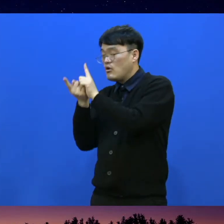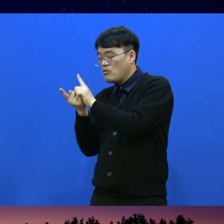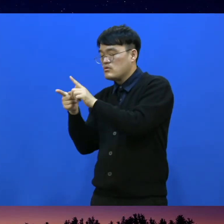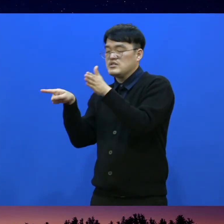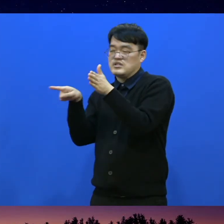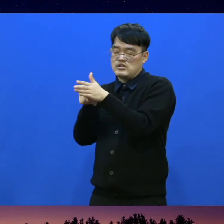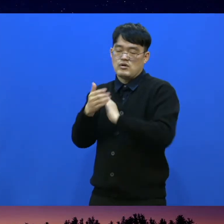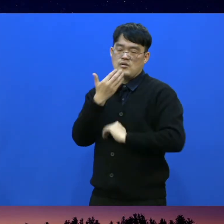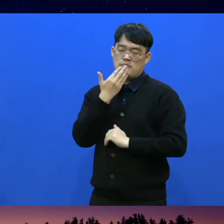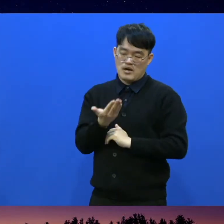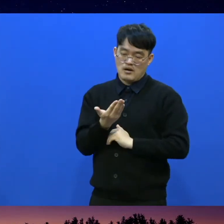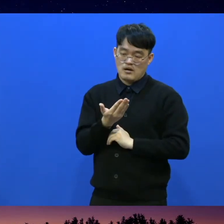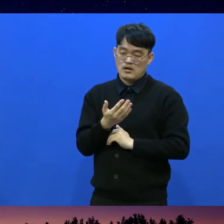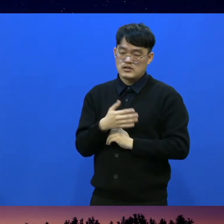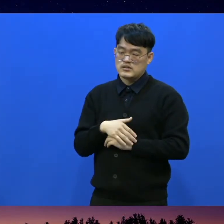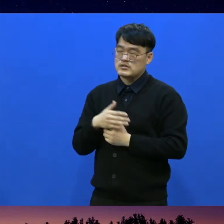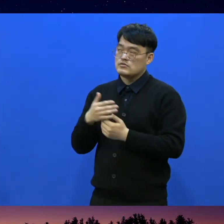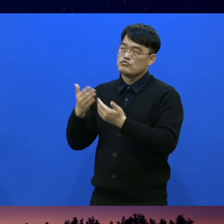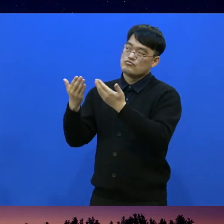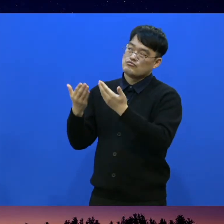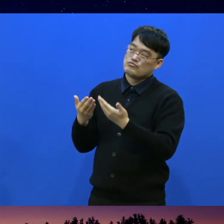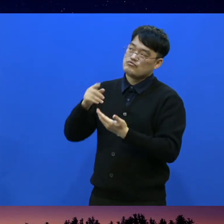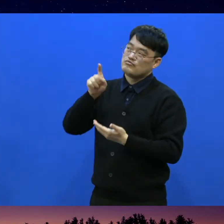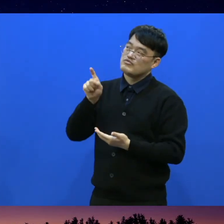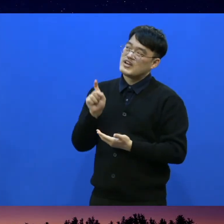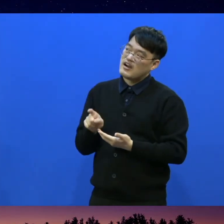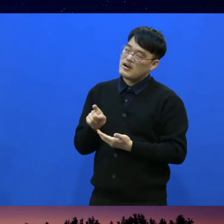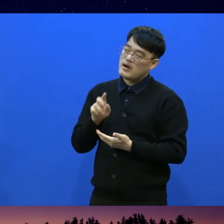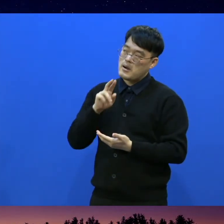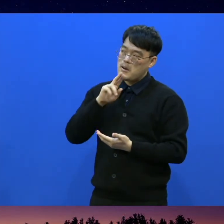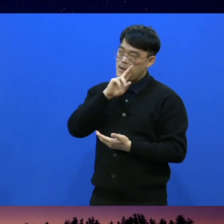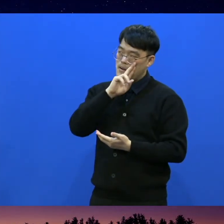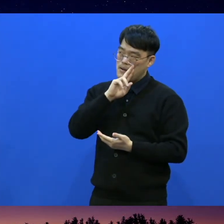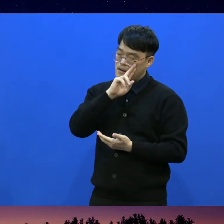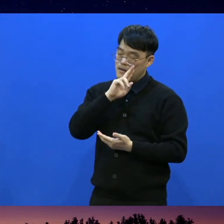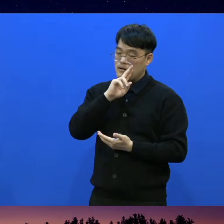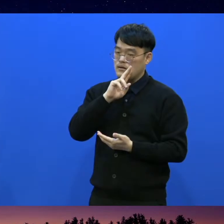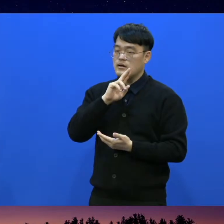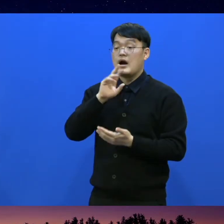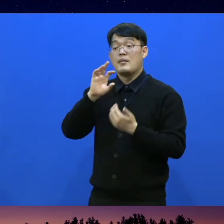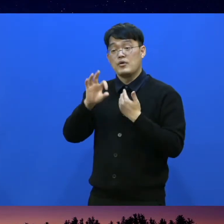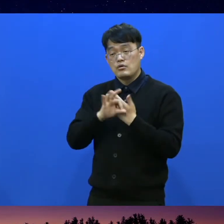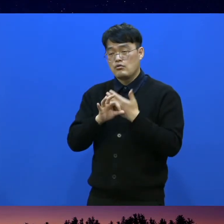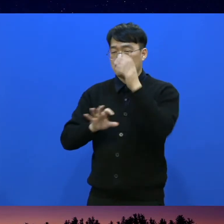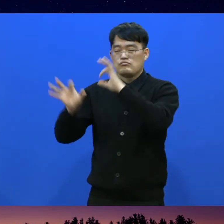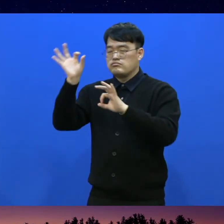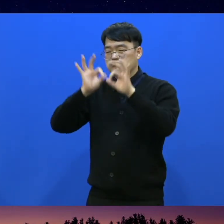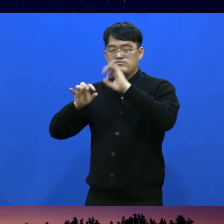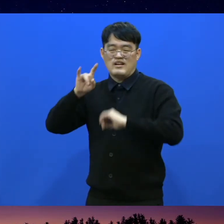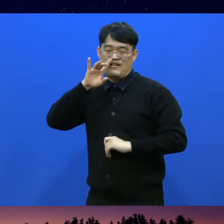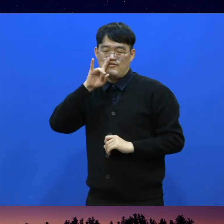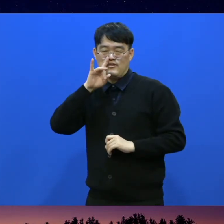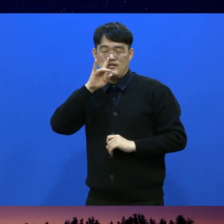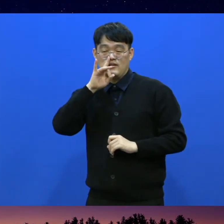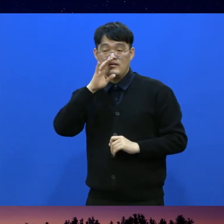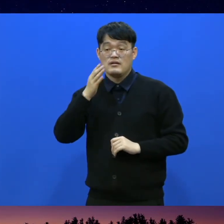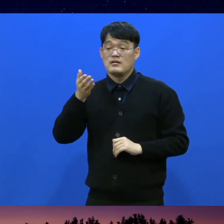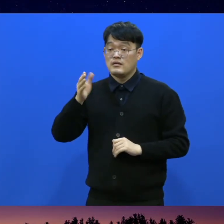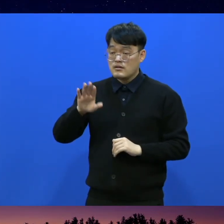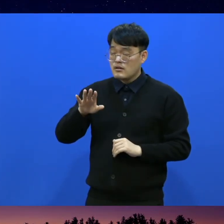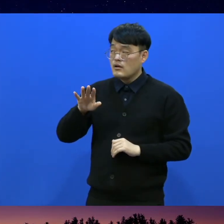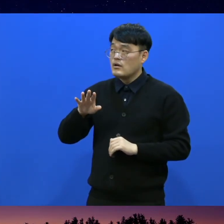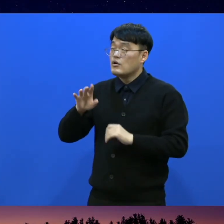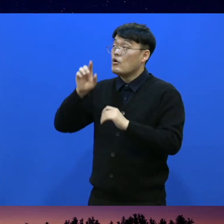과연 주실까라고 하는 의심을 한다면 구할 수가 없어요. 근데 구하라고 하시는 분이 누구인가? 그래서 여기에서 매우